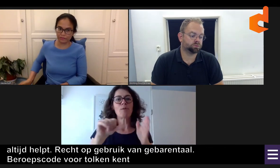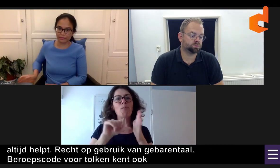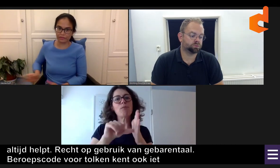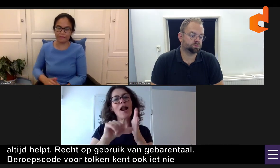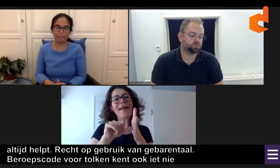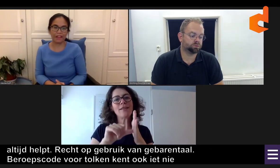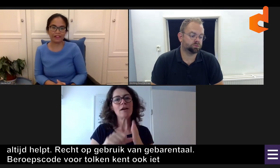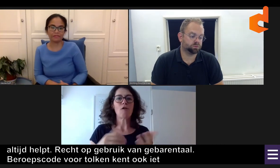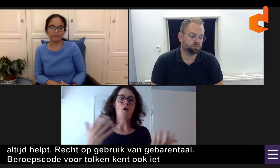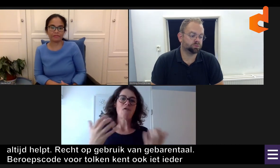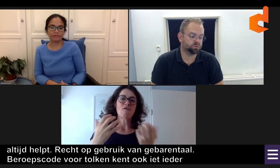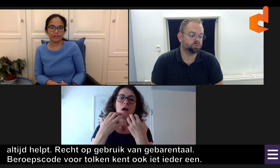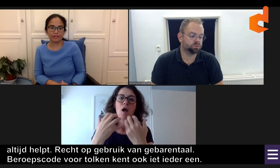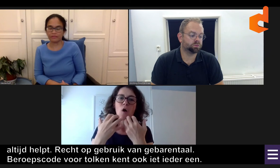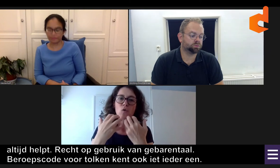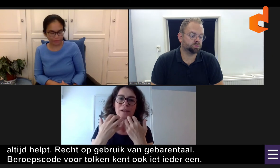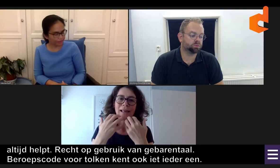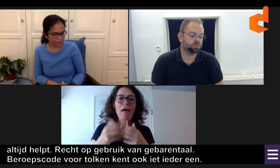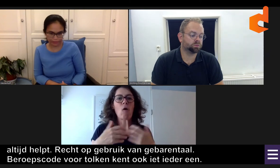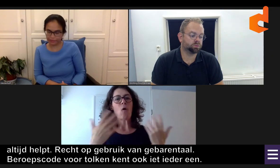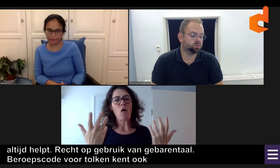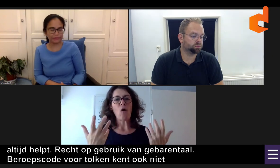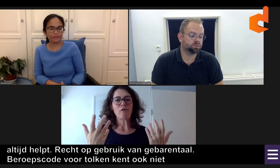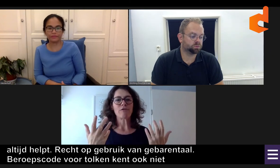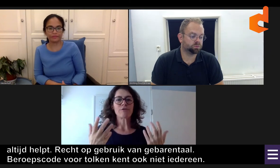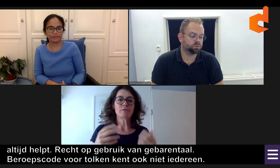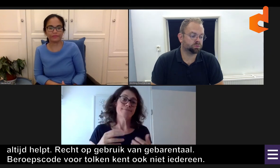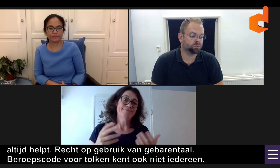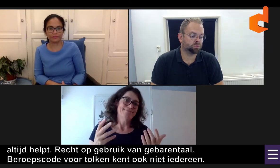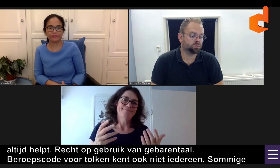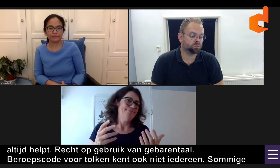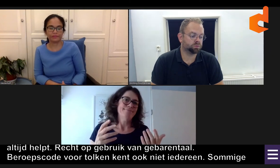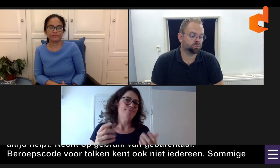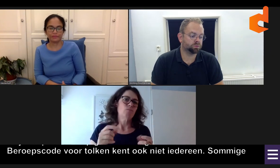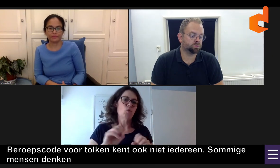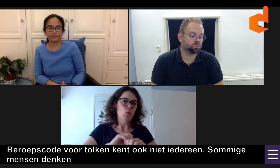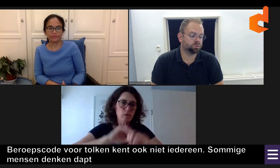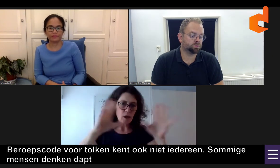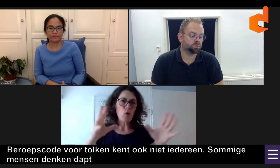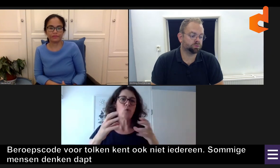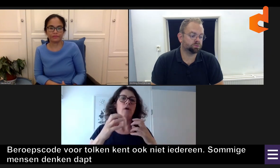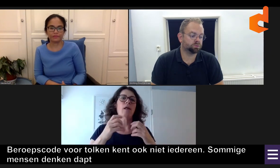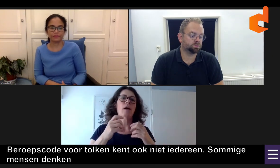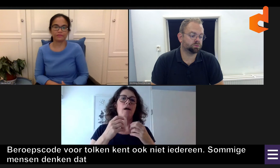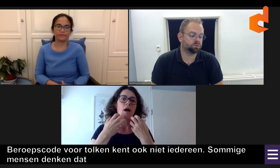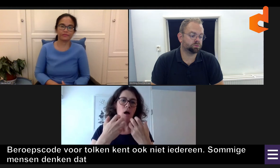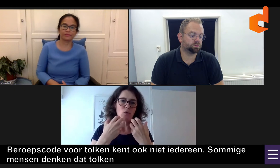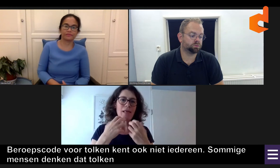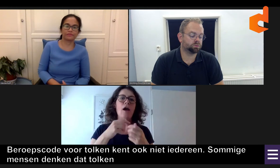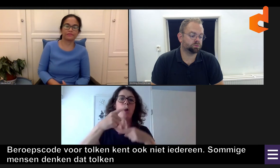dat tolken begeleiders zijn, hè, of dingen uitleggen of ja... Nou ja, dat is niet zo. Dus dat moet ook